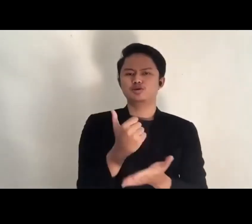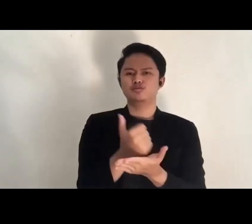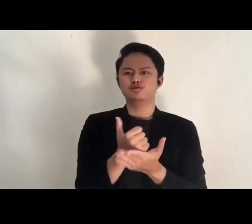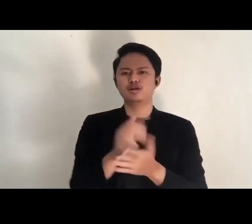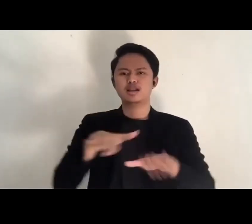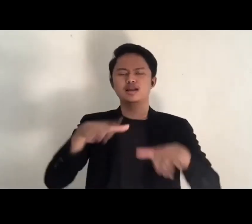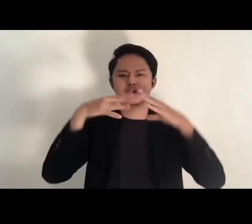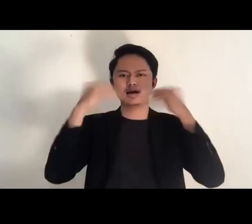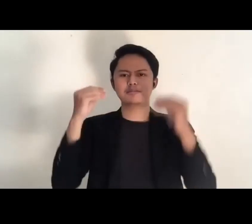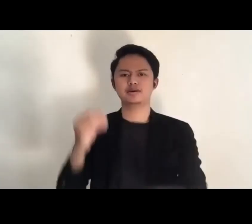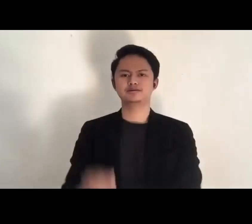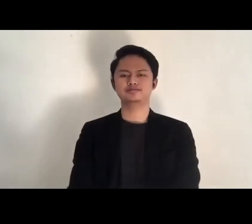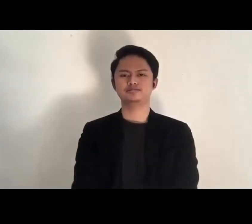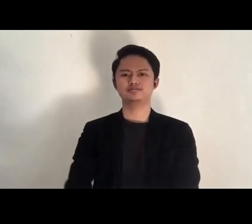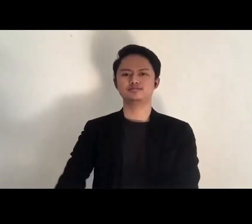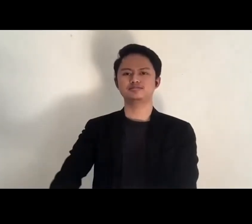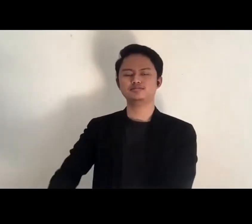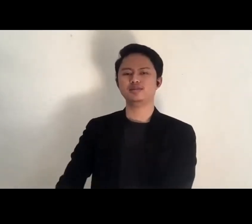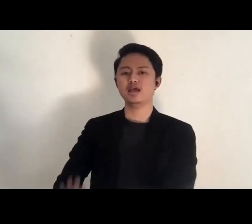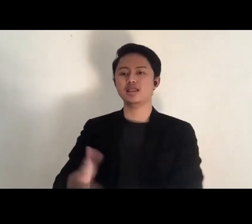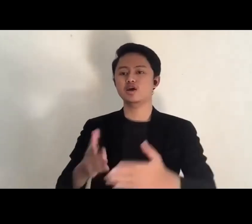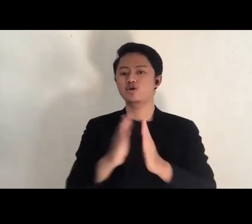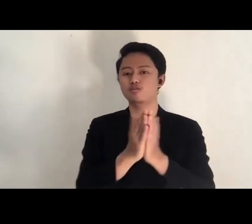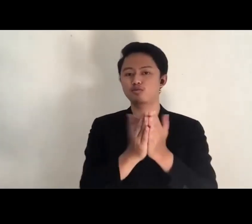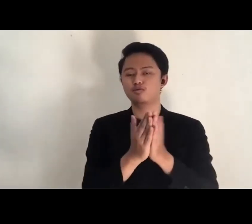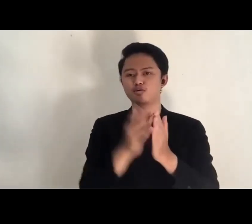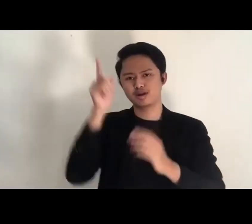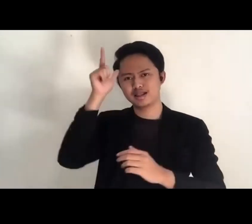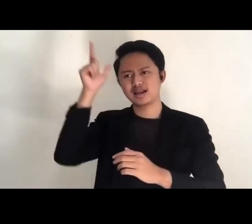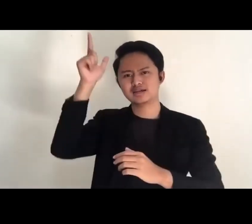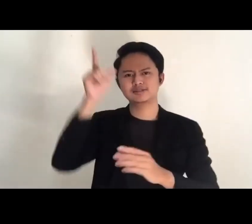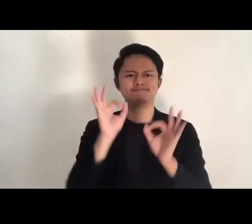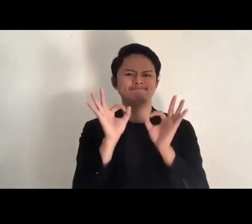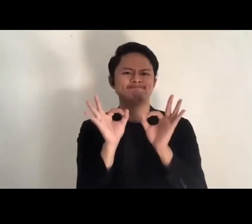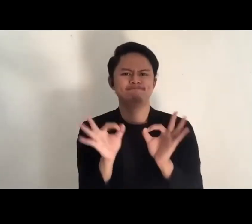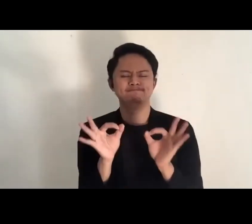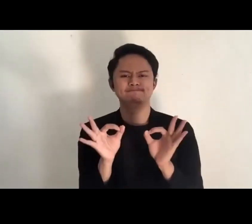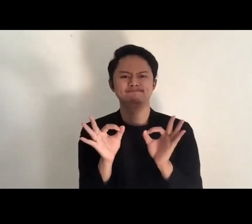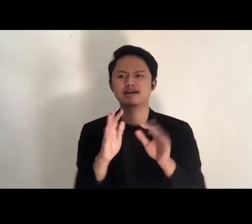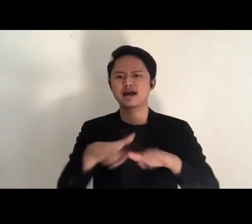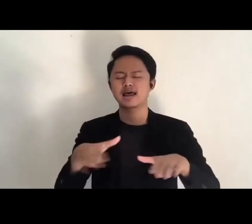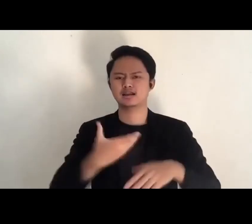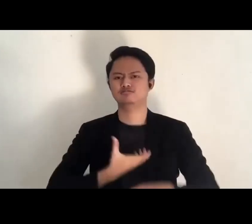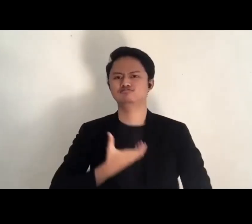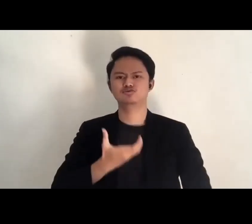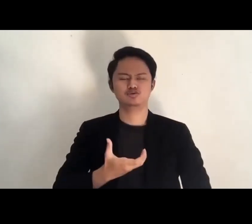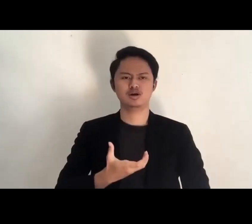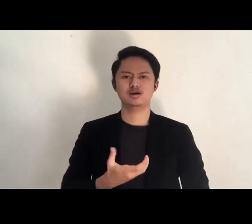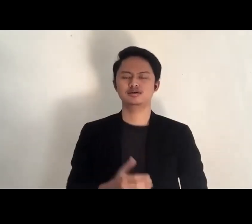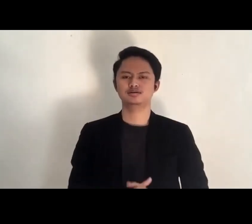anak atau buku-buku literasi yang pantas dan cocok disenangi oleh anak-anak